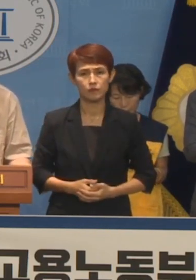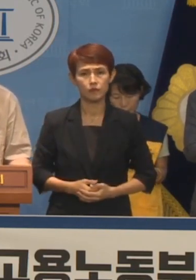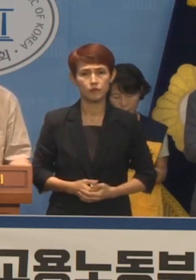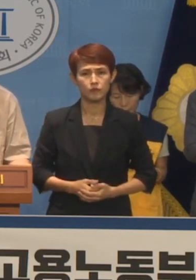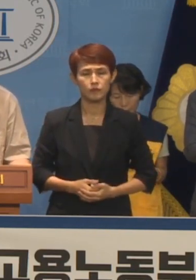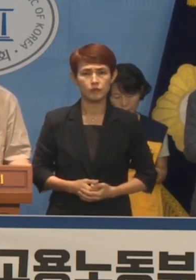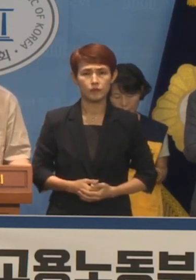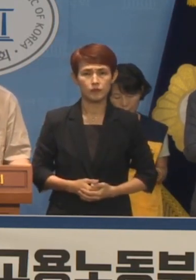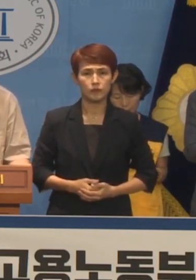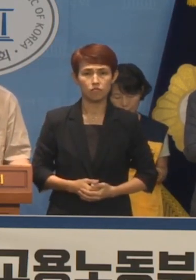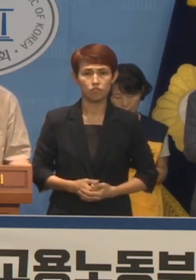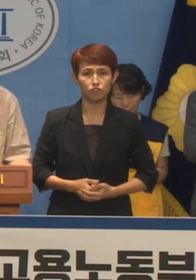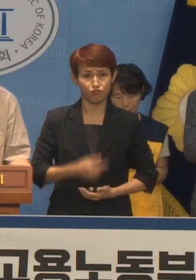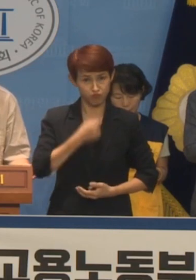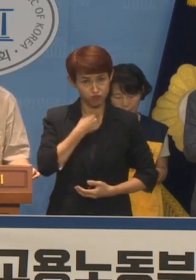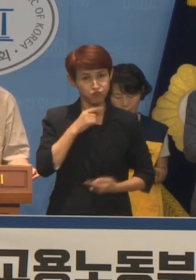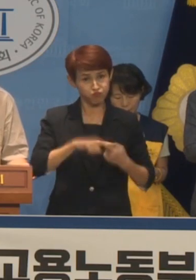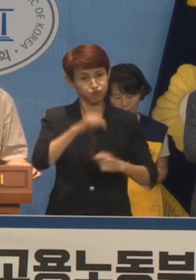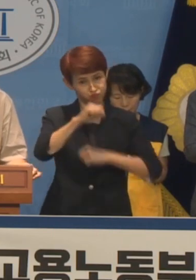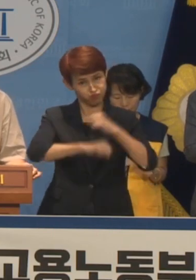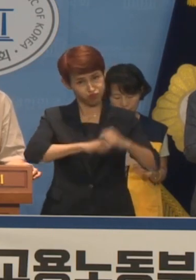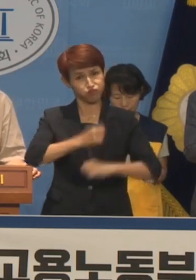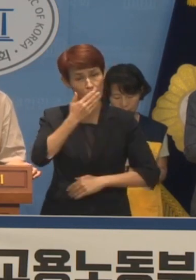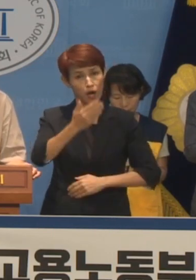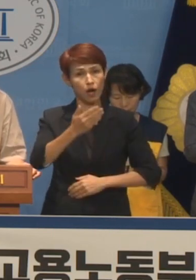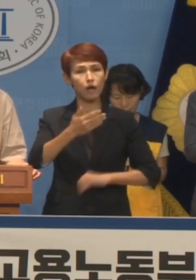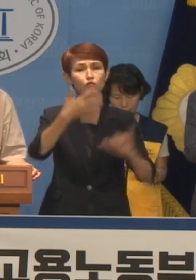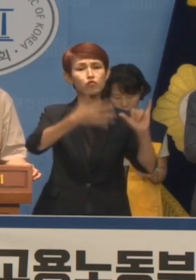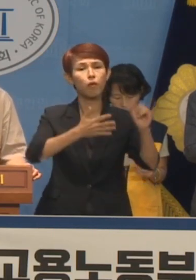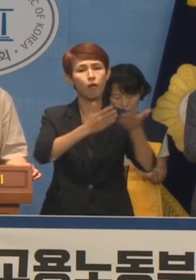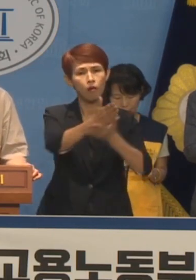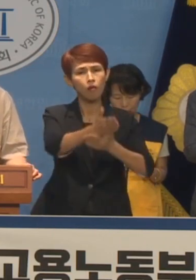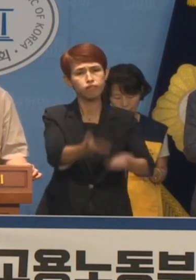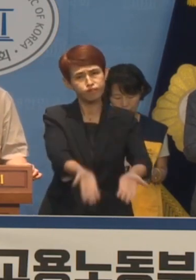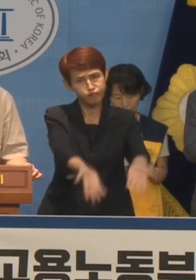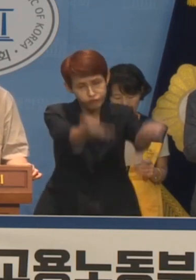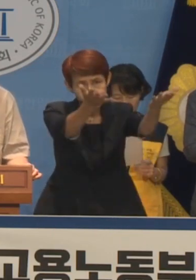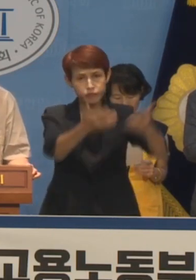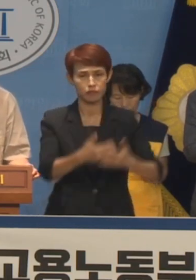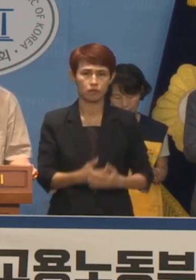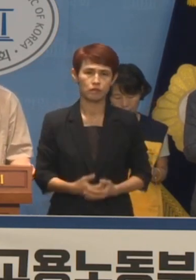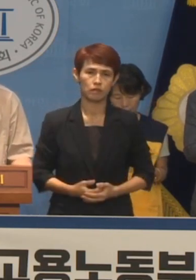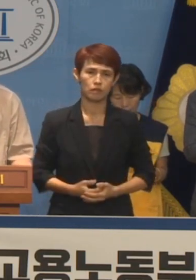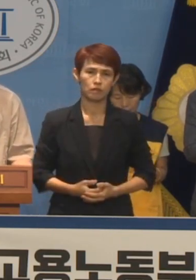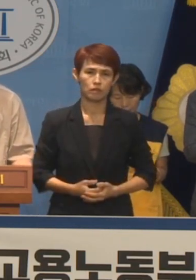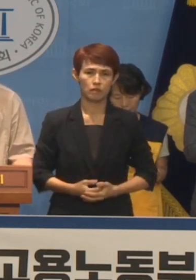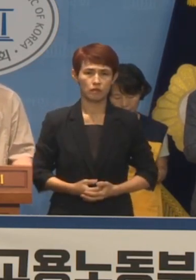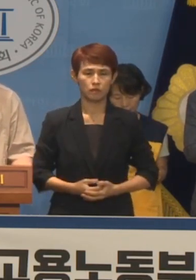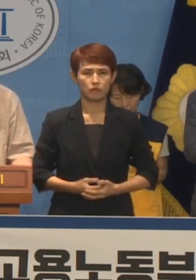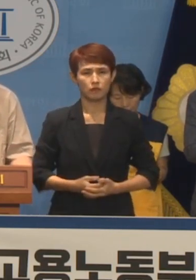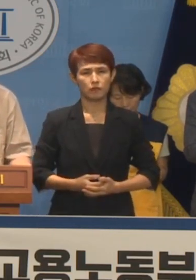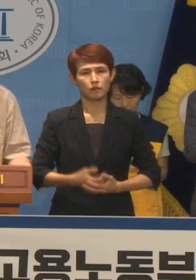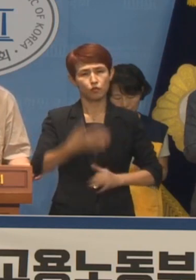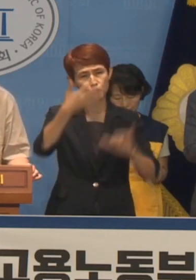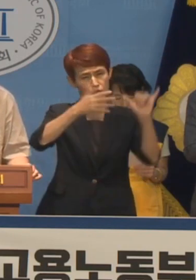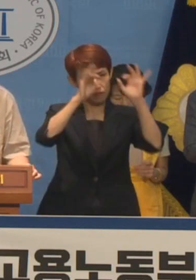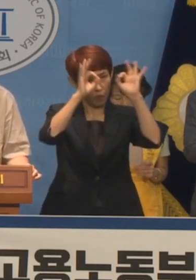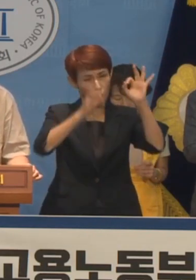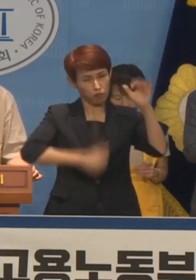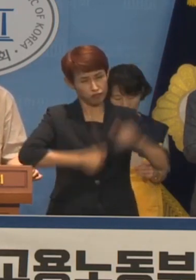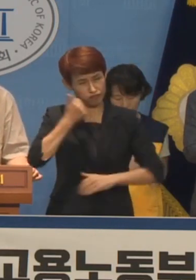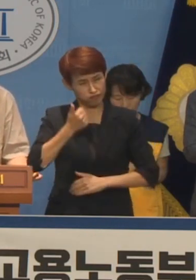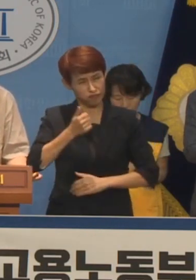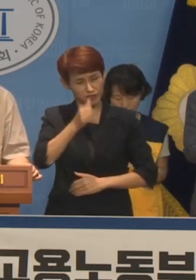다시 자신의 신념대로 마음껏 떠들 수 있는 유튜버로 돌아가라. 그 말에 짜증나고